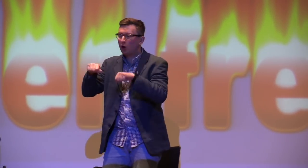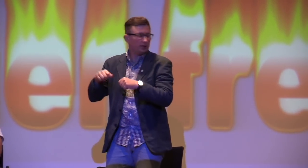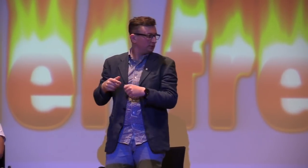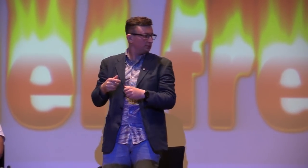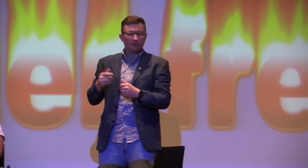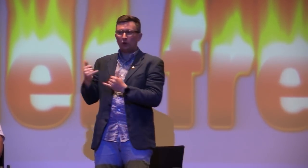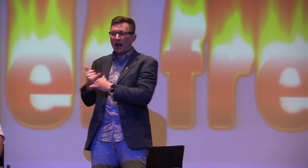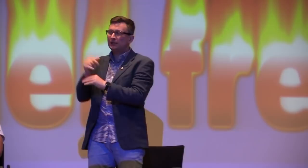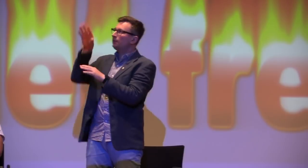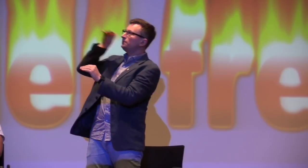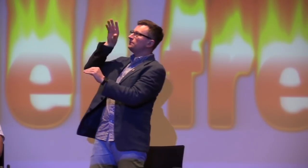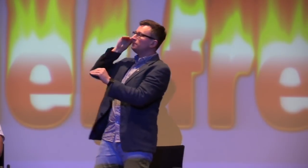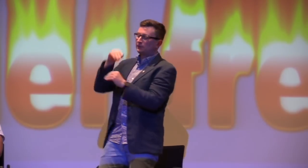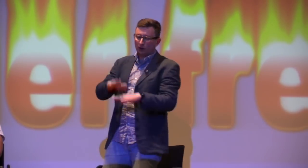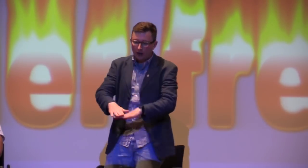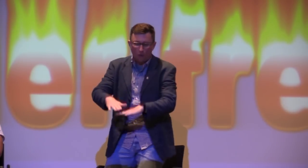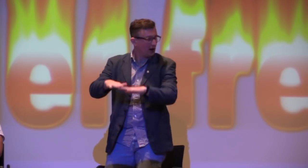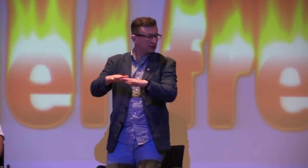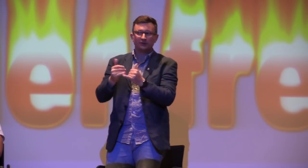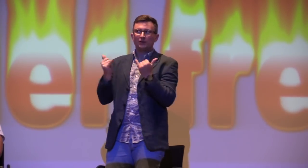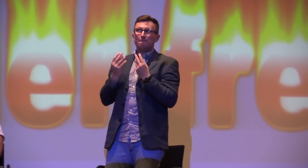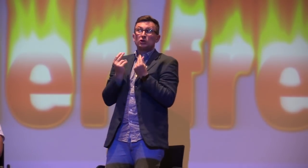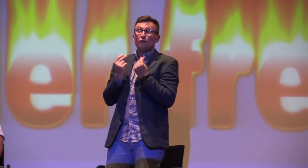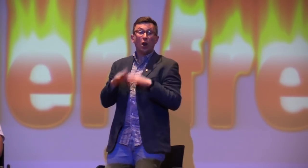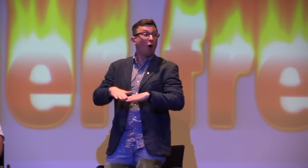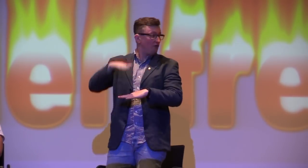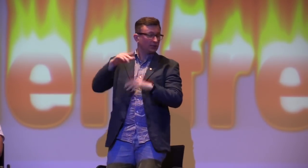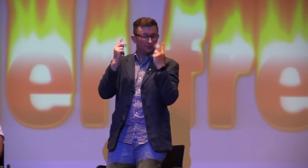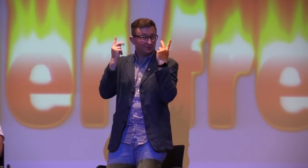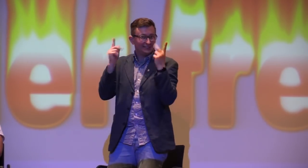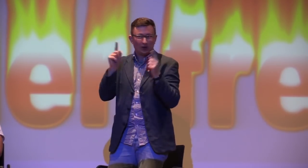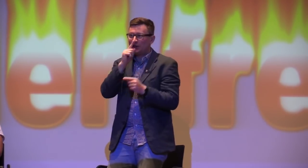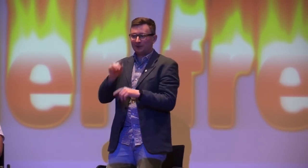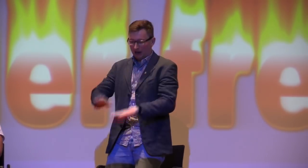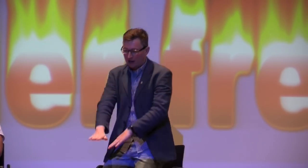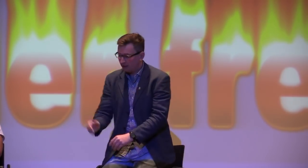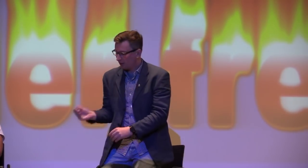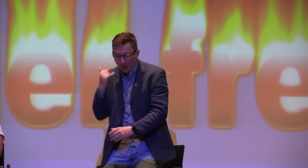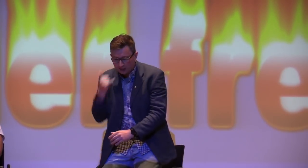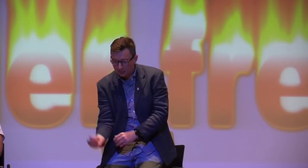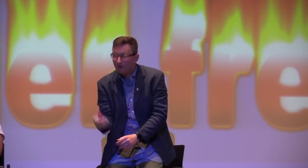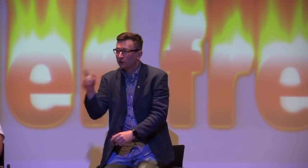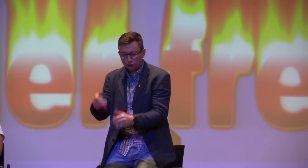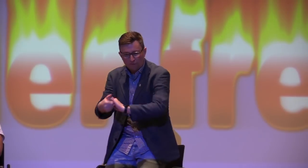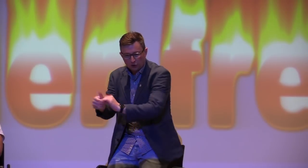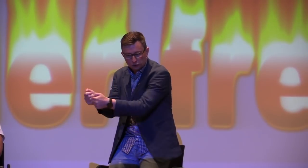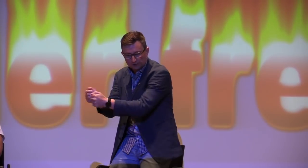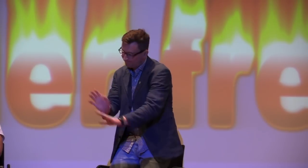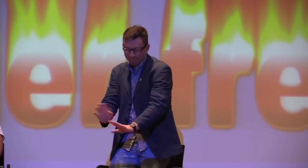Kindern. Das Wissen und das Können, dass eben Kinder auch von den Eltern absehen, wie Kinder eben aufwachsen.